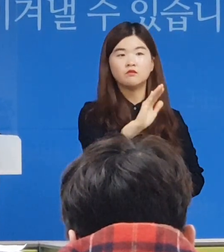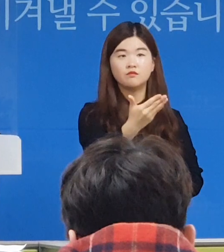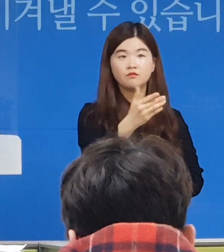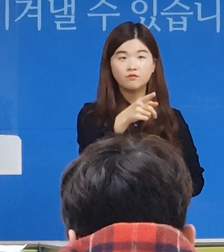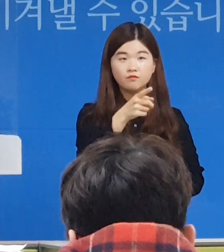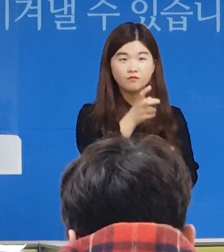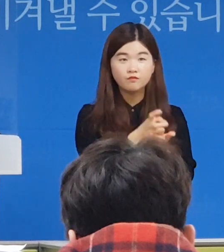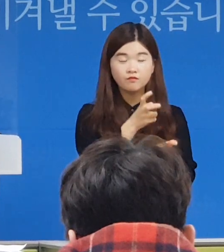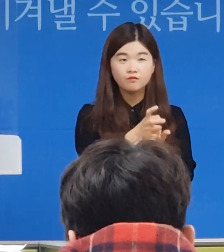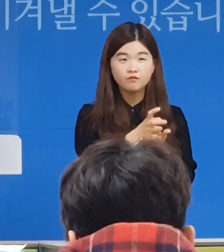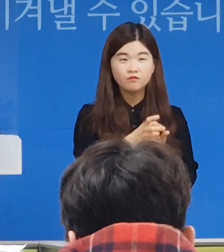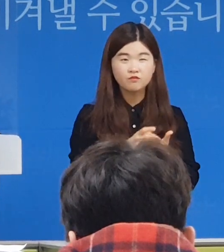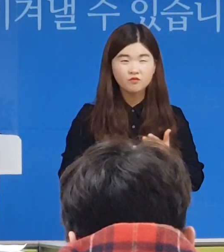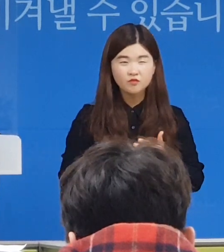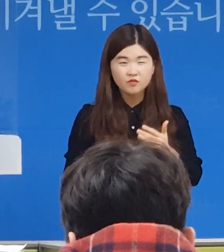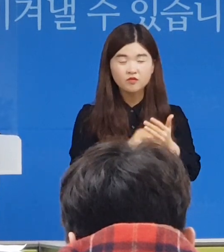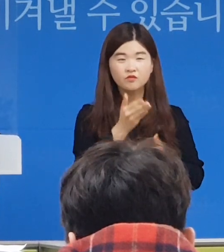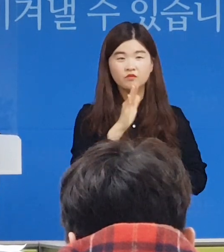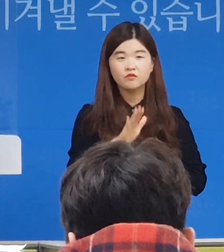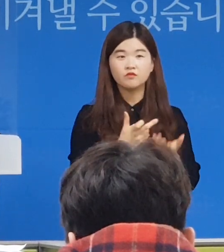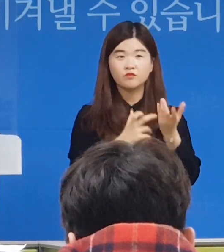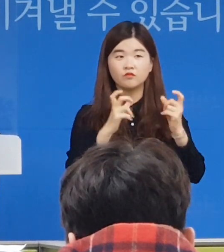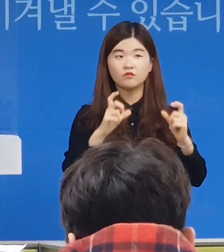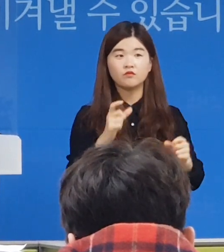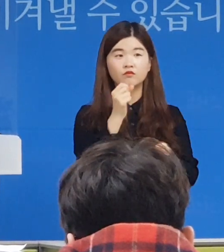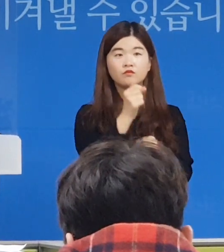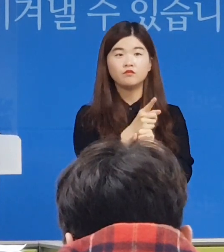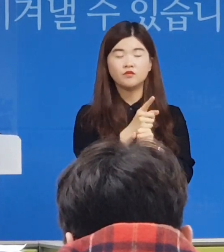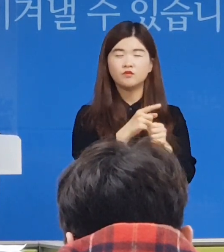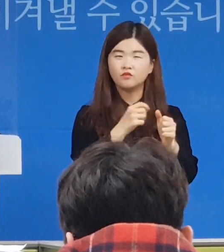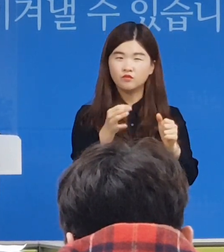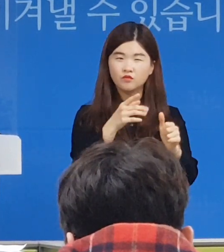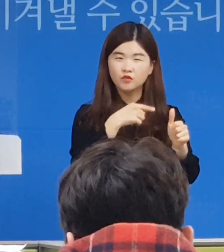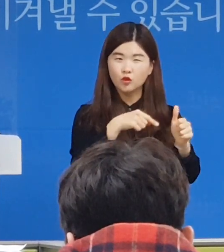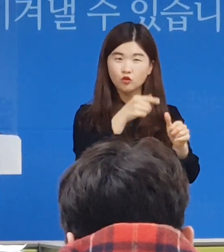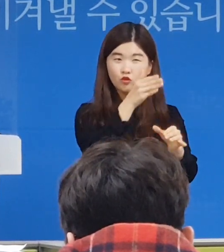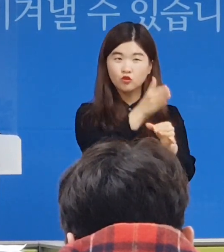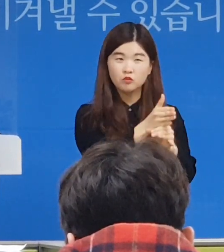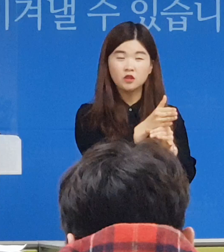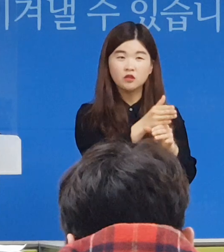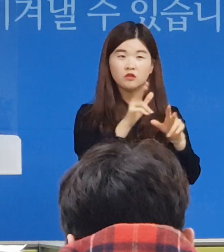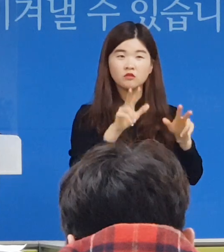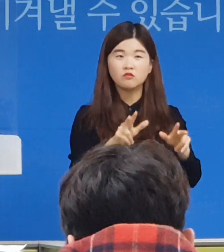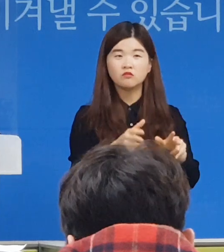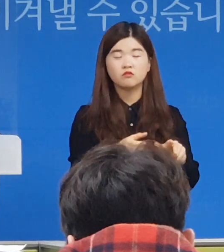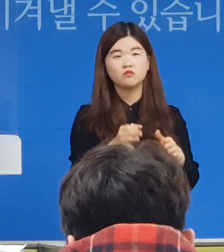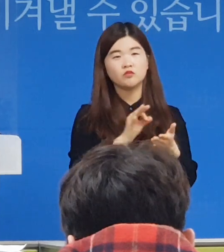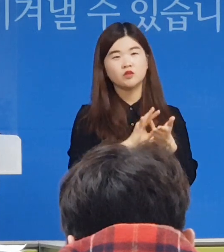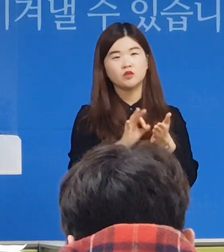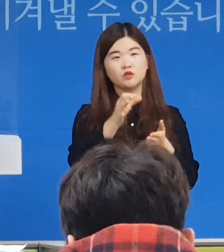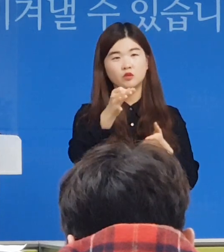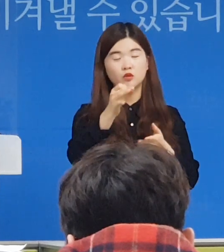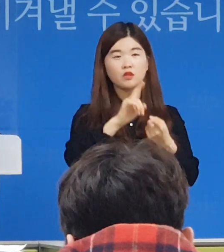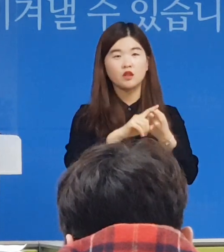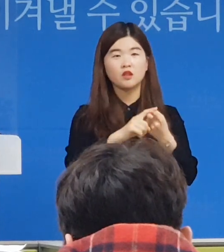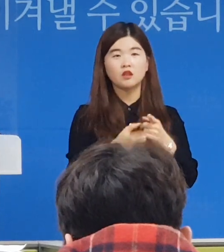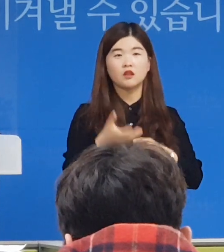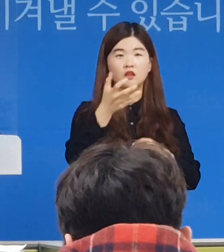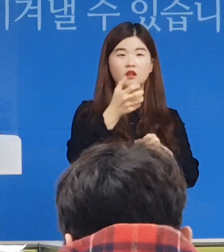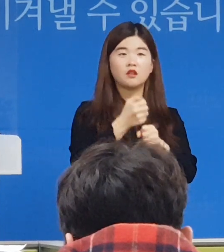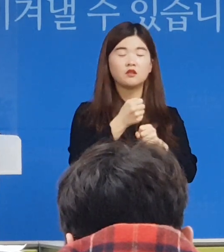한 게 법률안의 취지인데 제주도인 경우는 이미 무상교육을 실시하고 있고 조세연축 상향 지원해줘서 이미 그